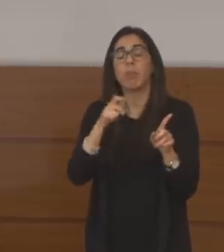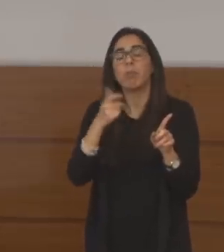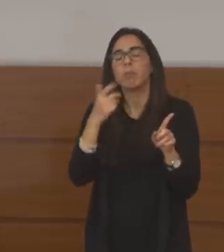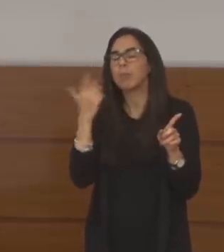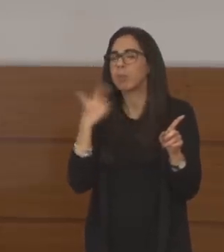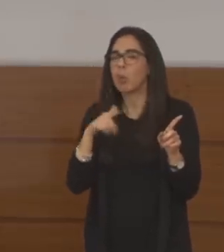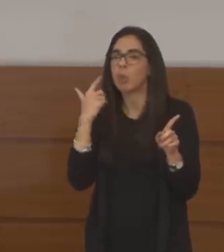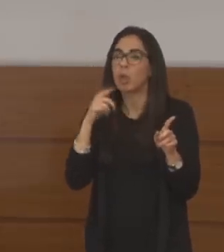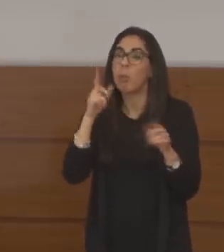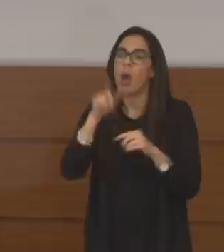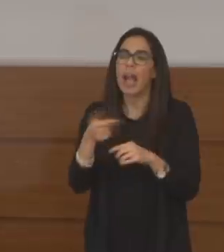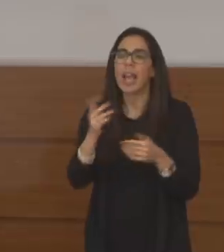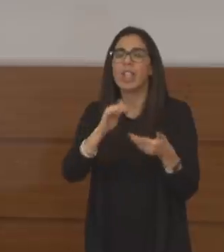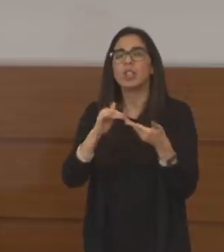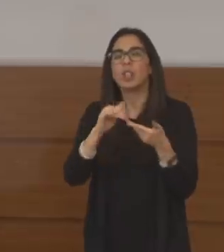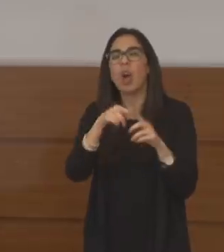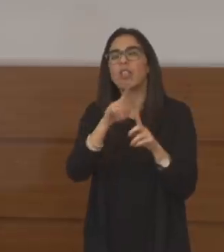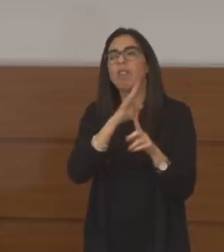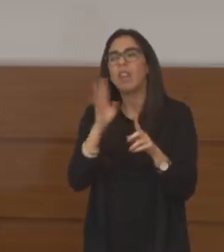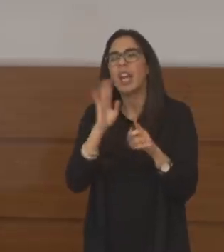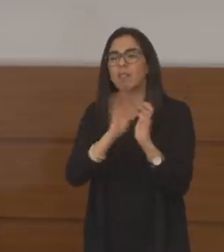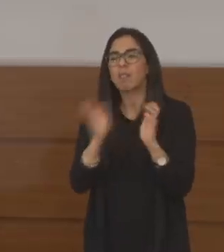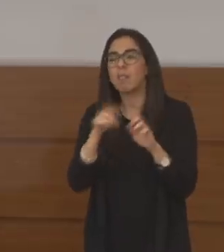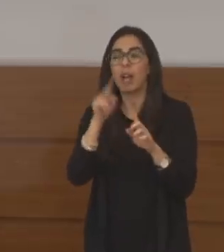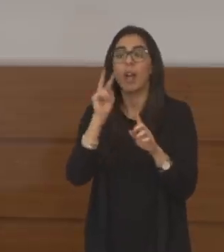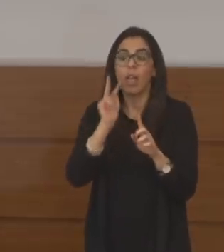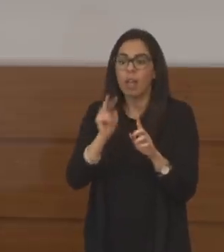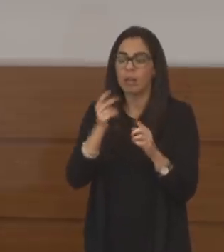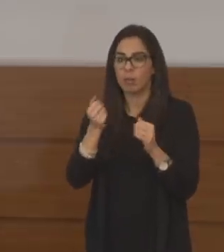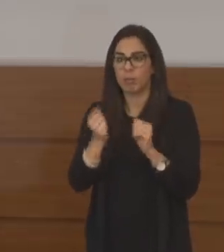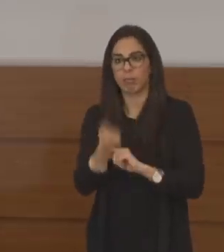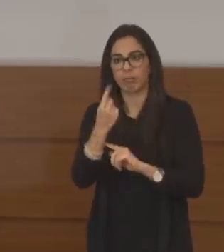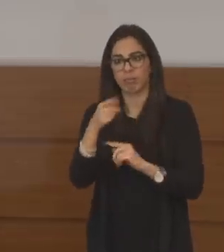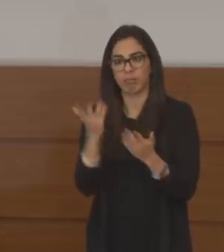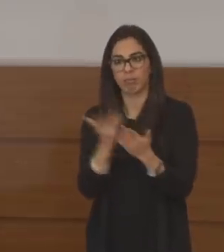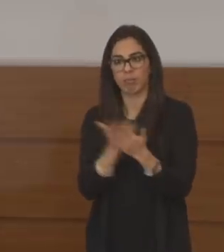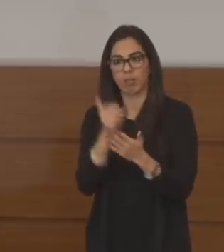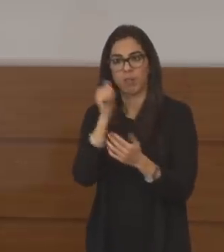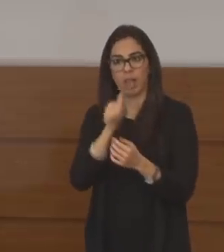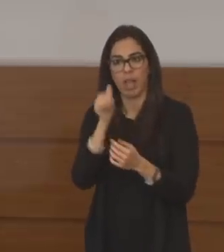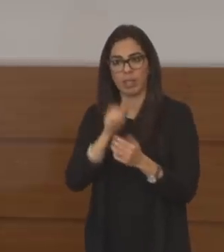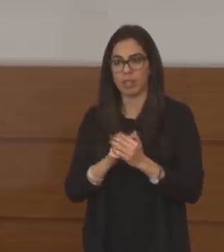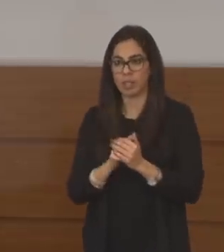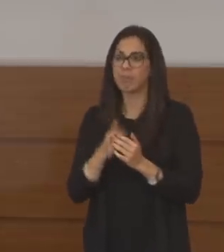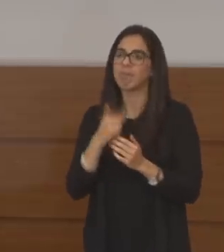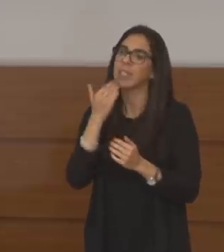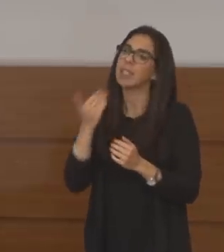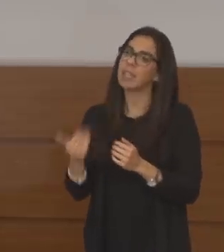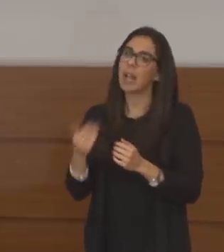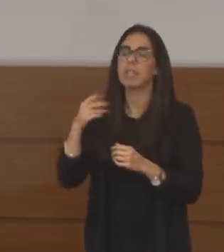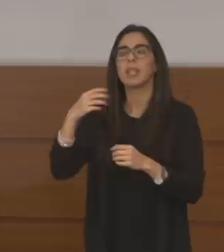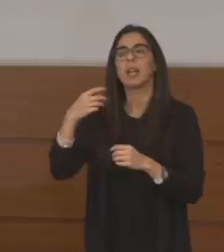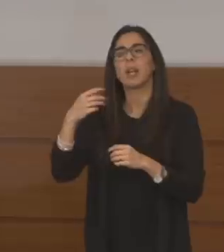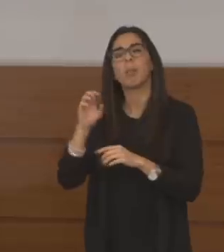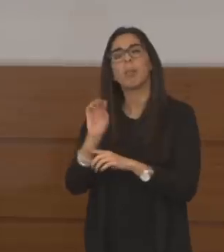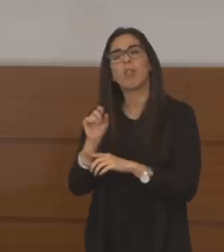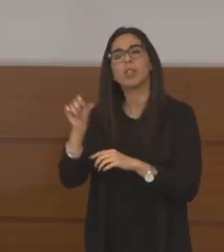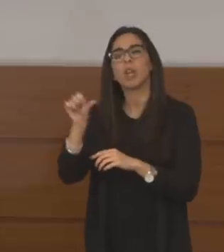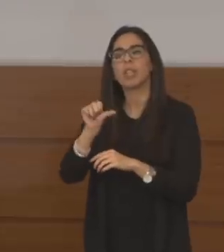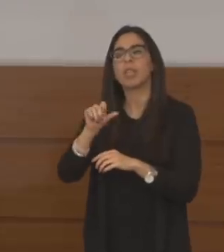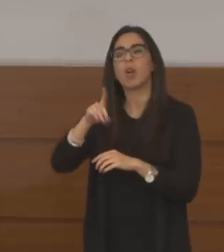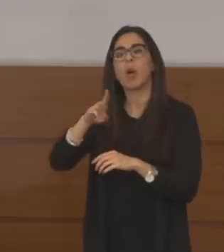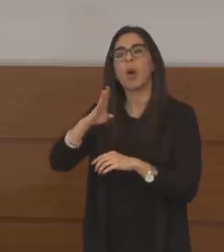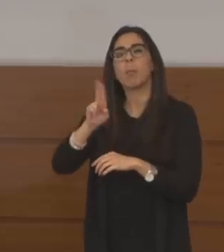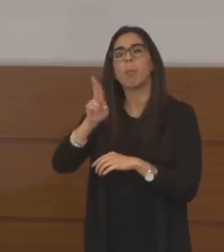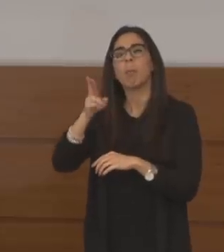anche sui social ringrazio il professor e silvio brusaferro presidente istituto superiore di sanità che accanto a